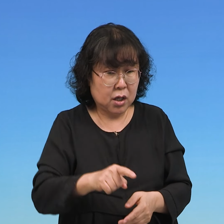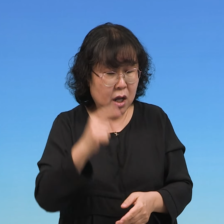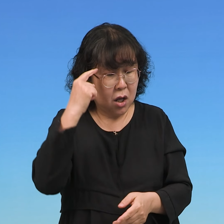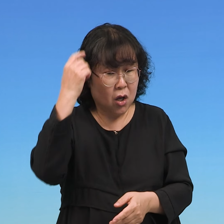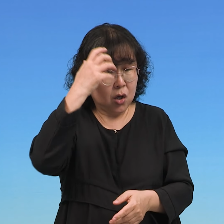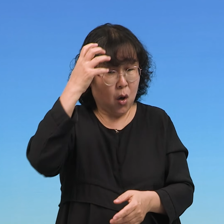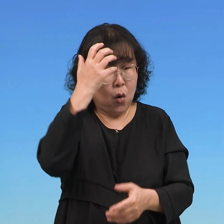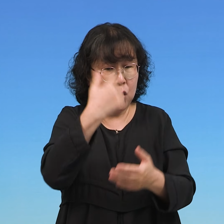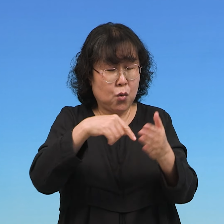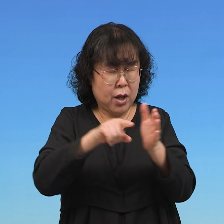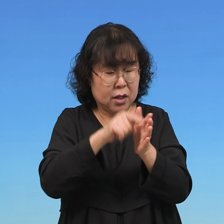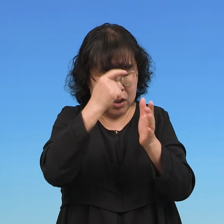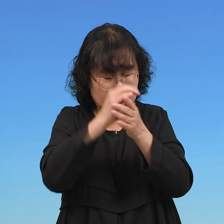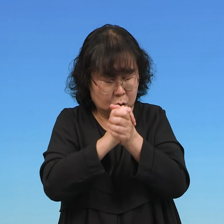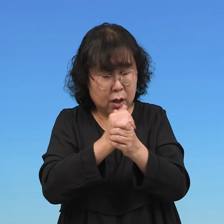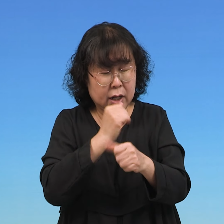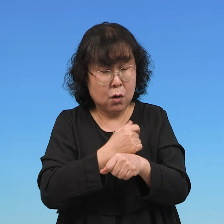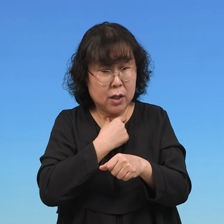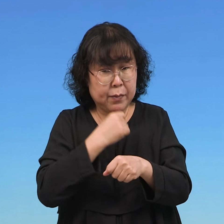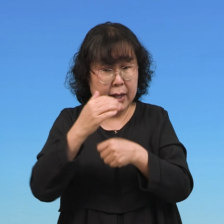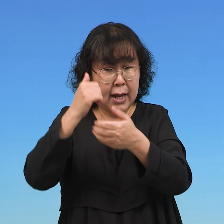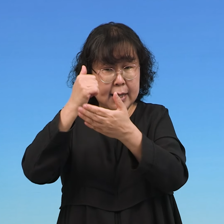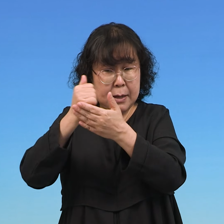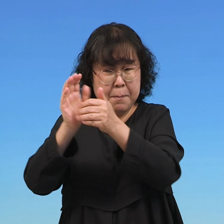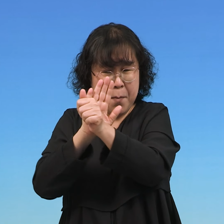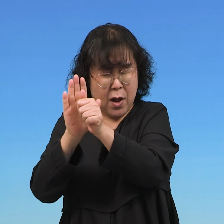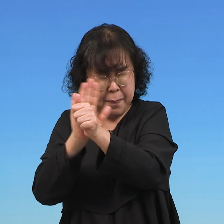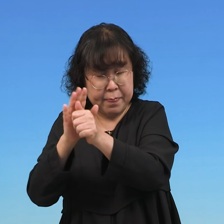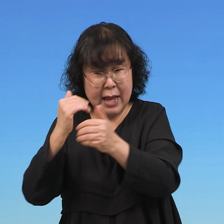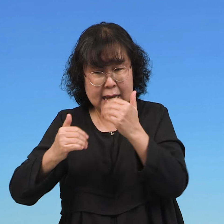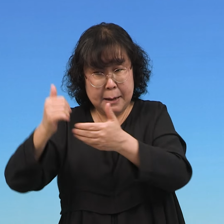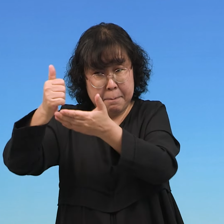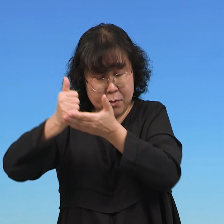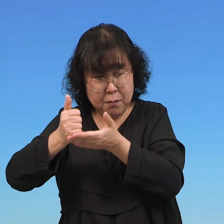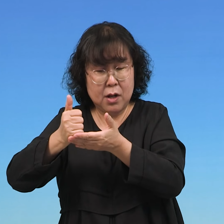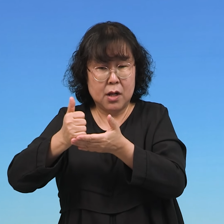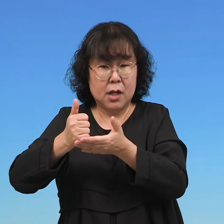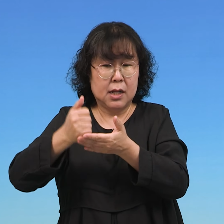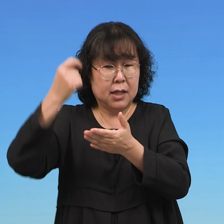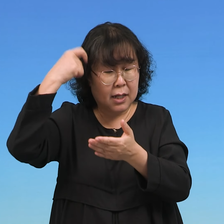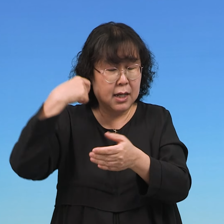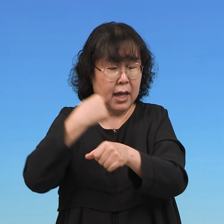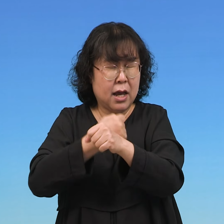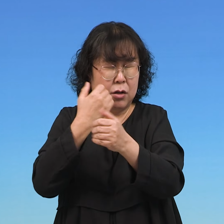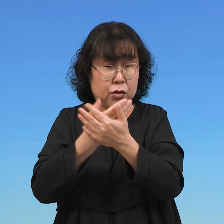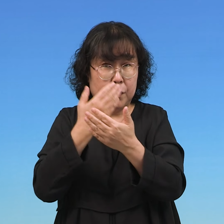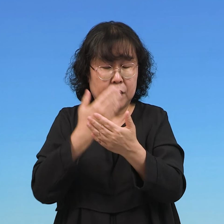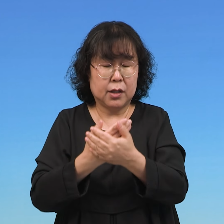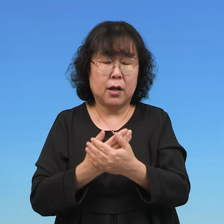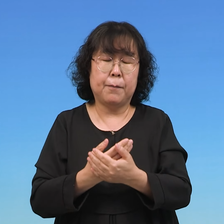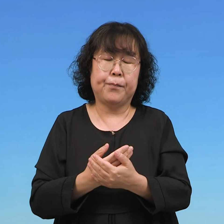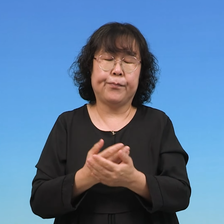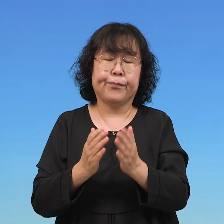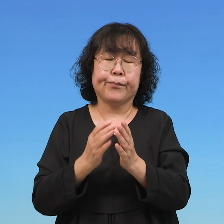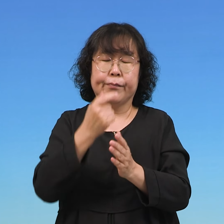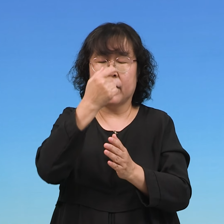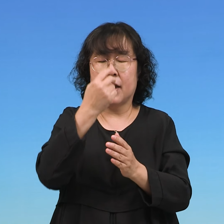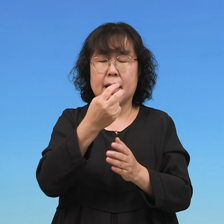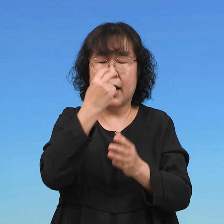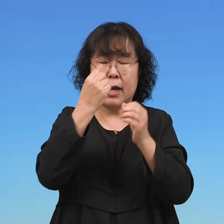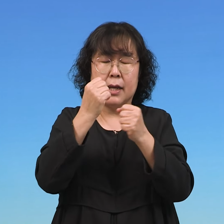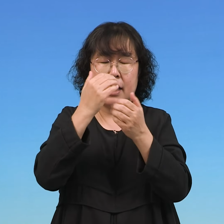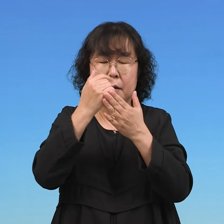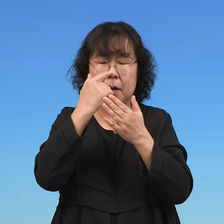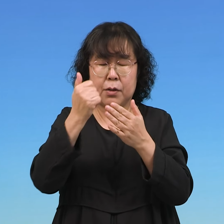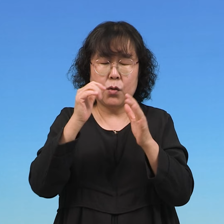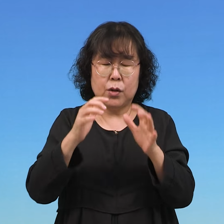기도하기 원합니다. 하나님의 환대를 맛보아 누리게 하여 주시옵소서. 통성으로 같이 기도하시겠습니다. 살아계신 하나님